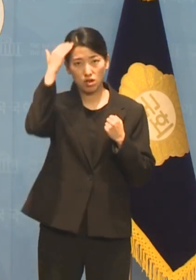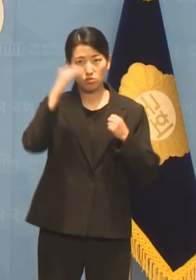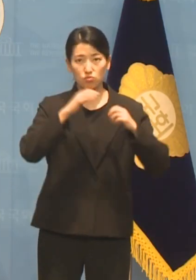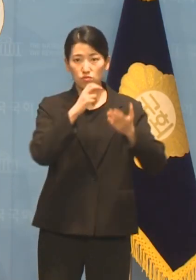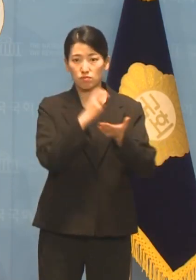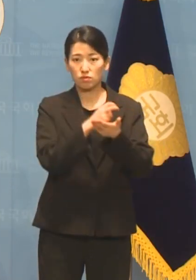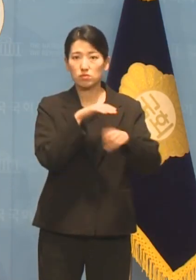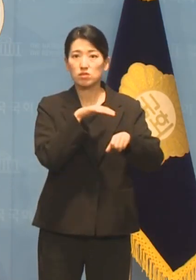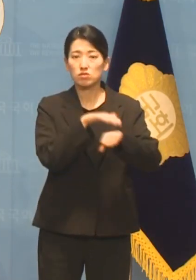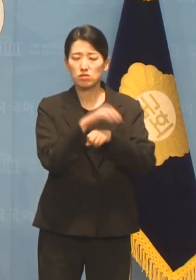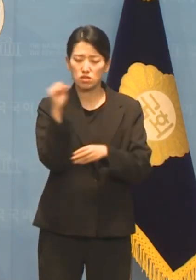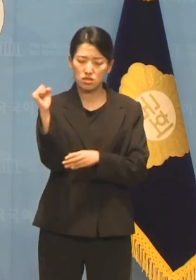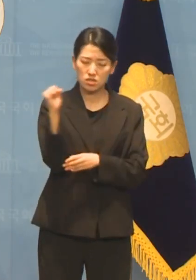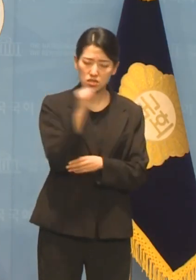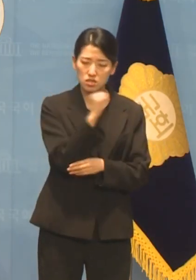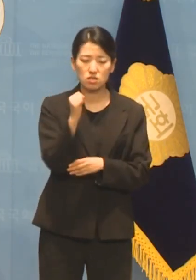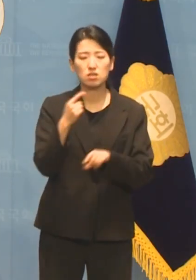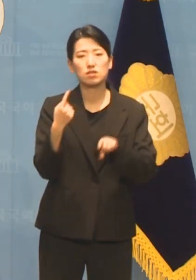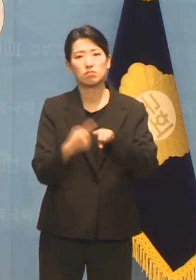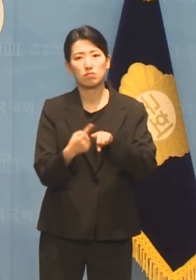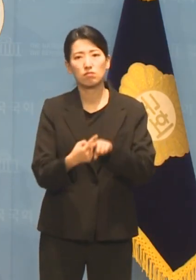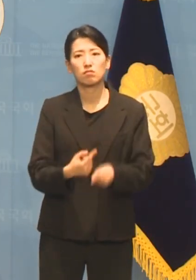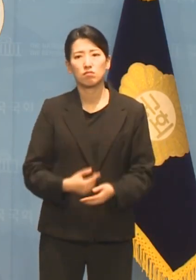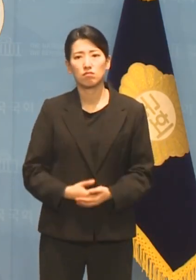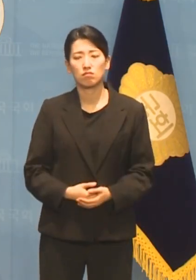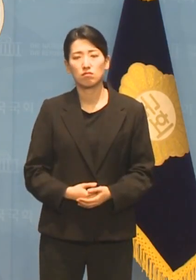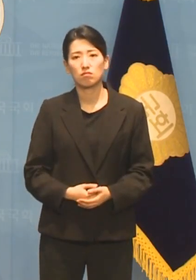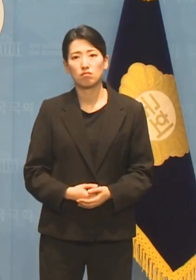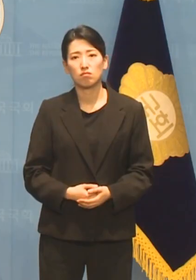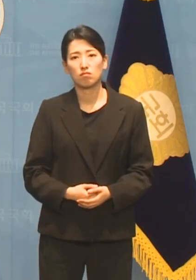뒤흔드는 일입니다. 도대체